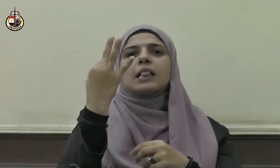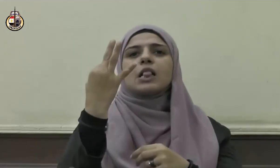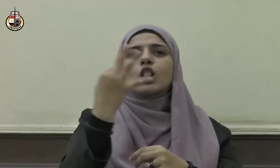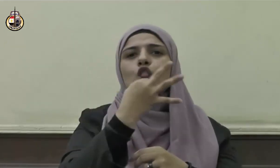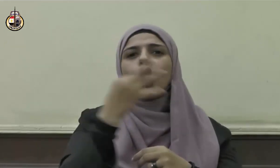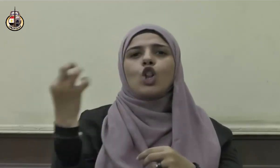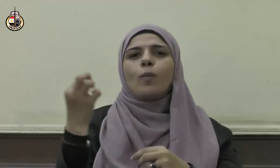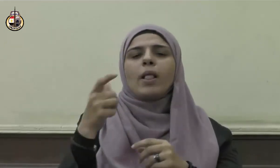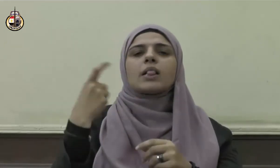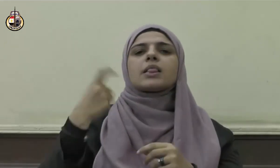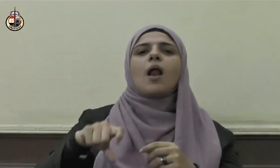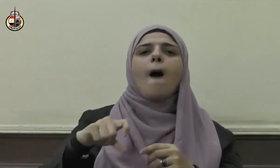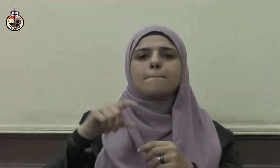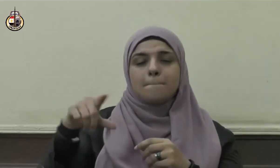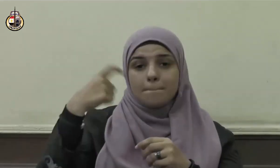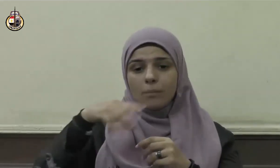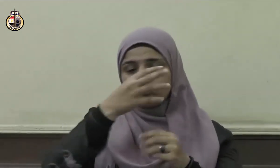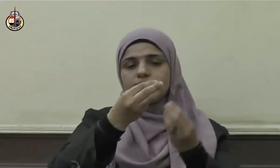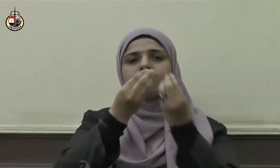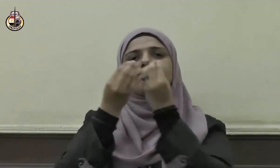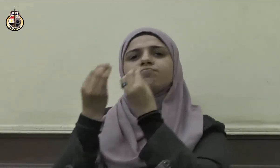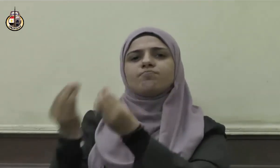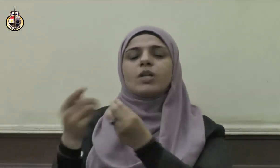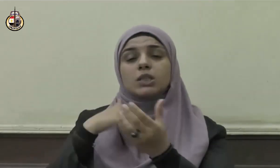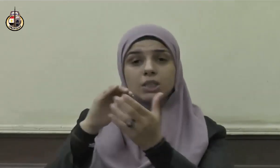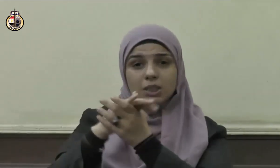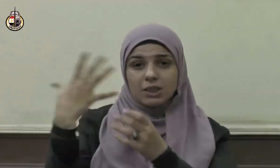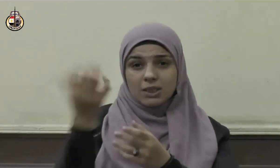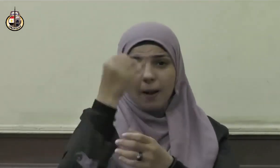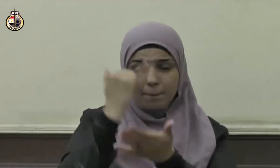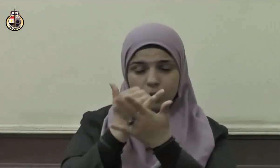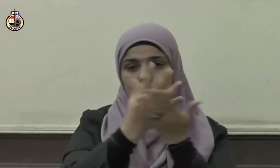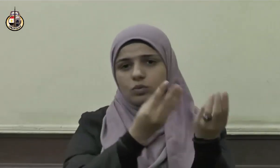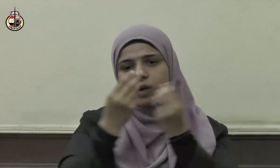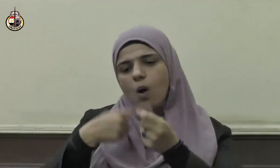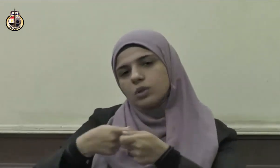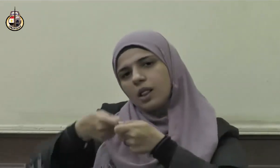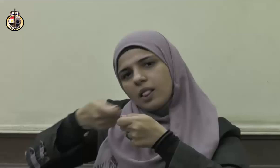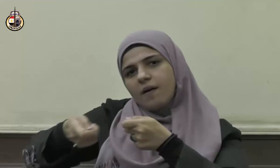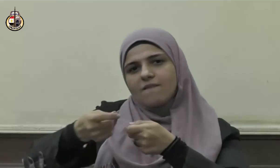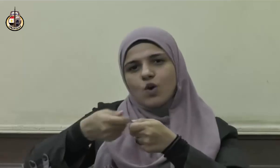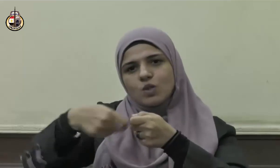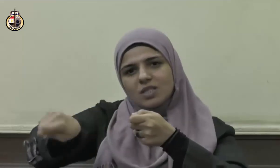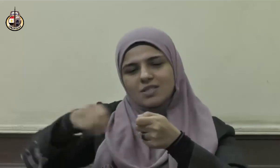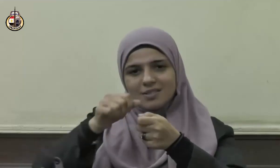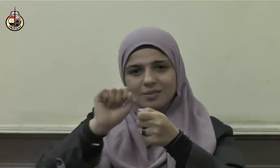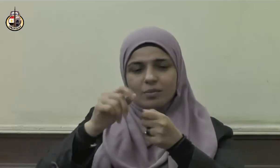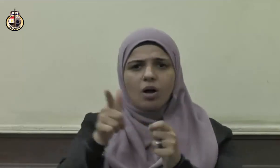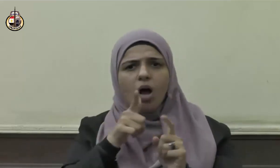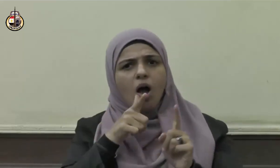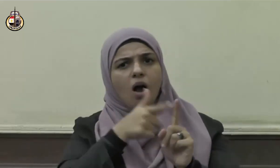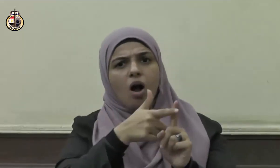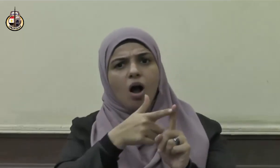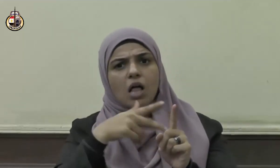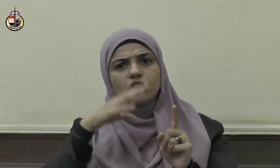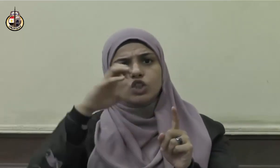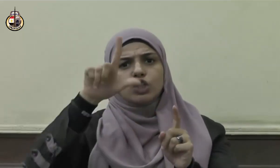ب300 درهم، وجاء به وبصاحبه ليدفع له الثمن، فقال جرير لصاحب